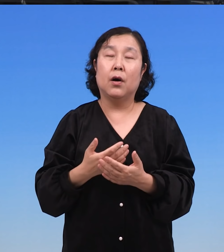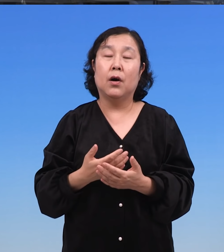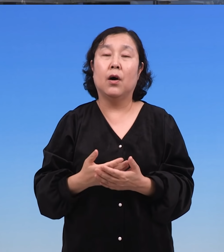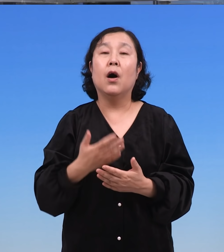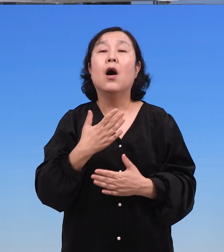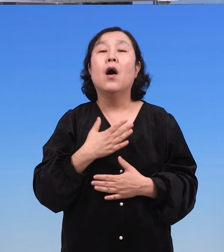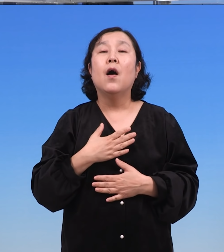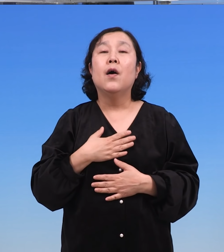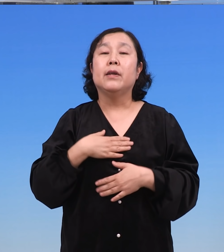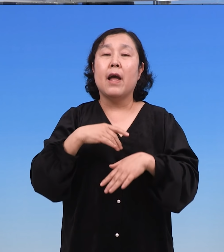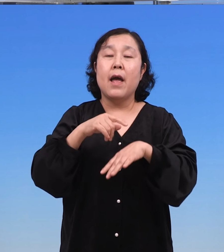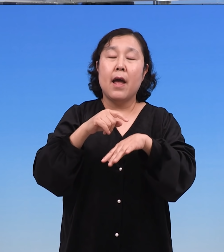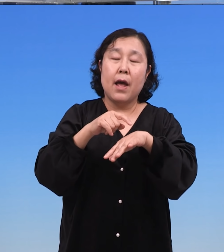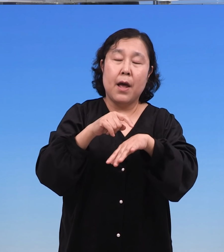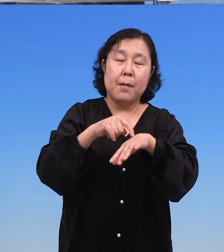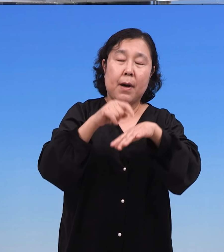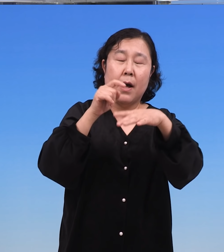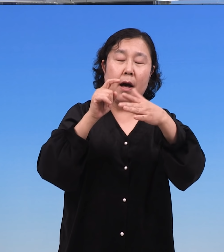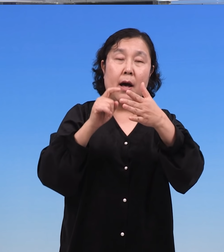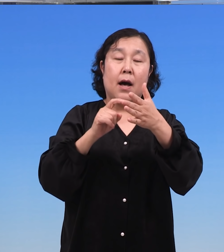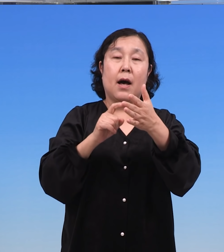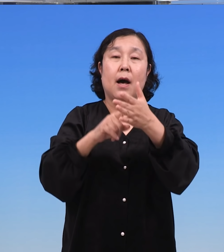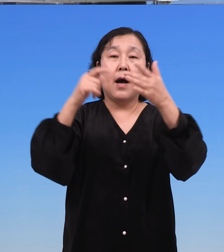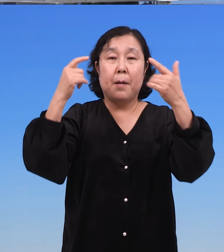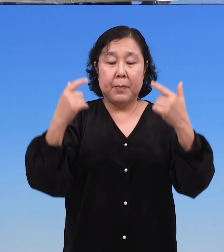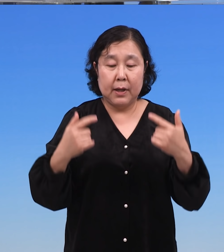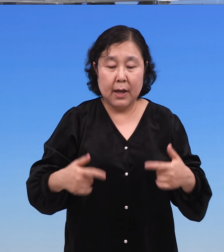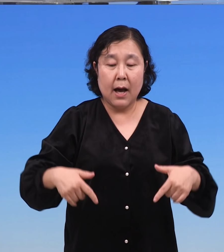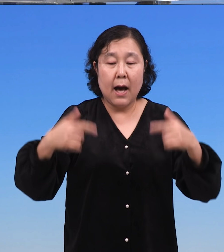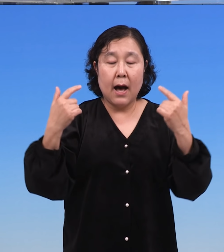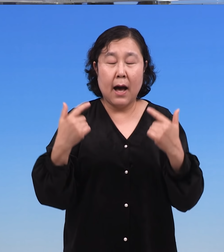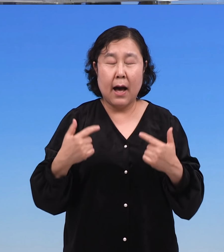내 마음이 항상 편한지